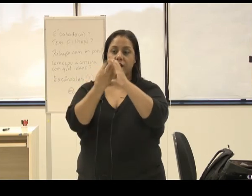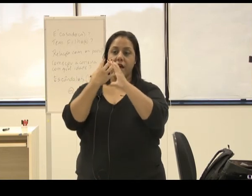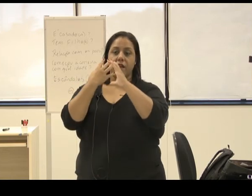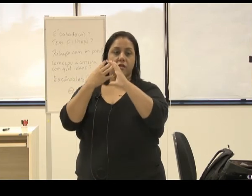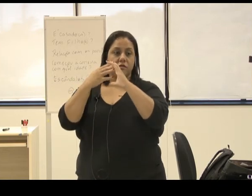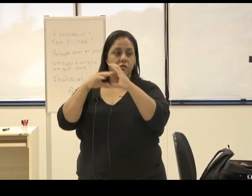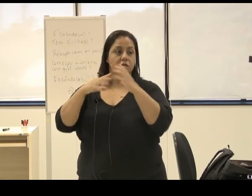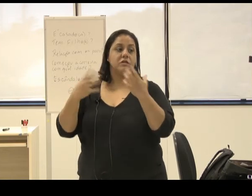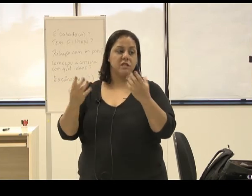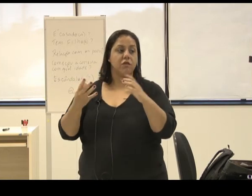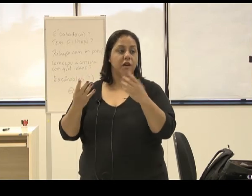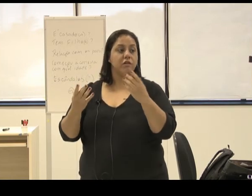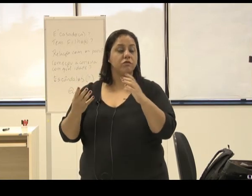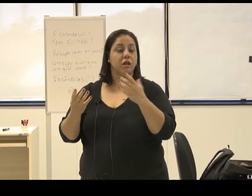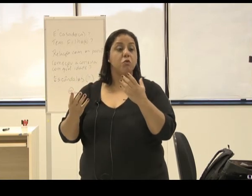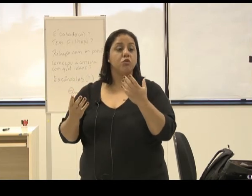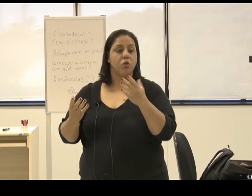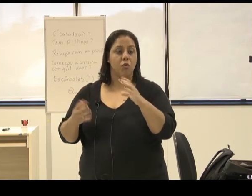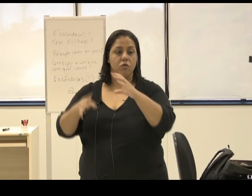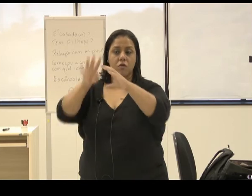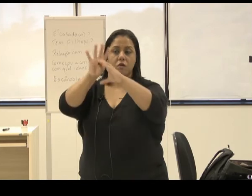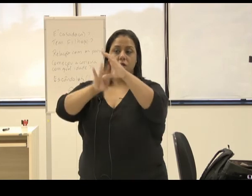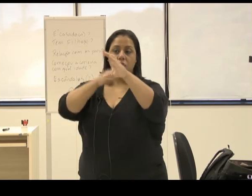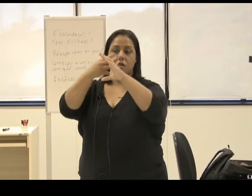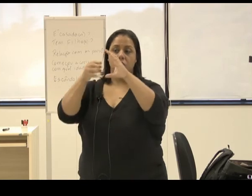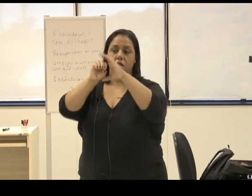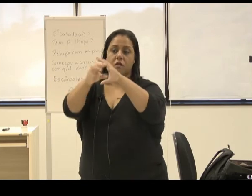ficar nisso, senão ficaria um sinal muito longo.